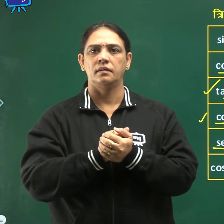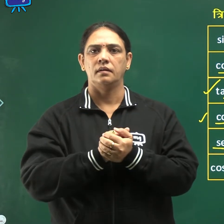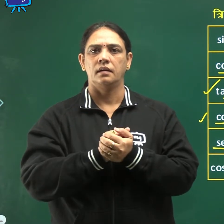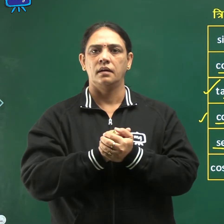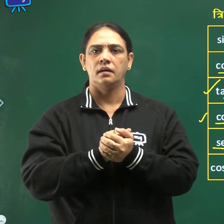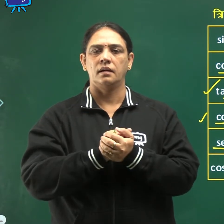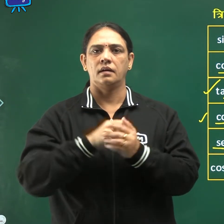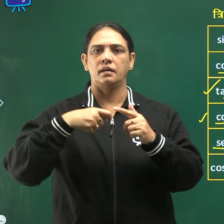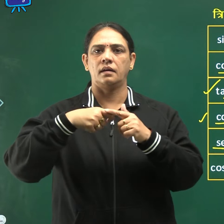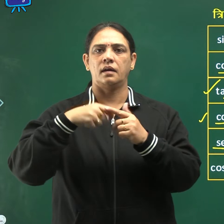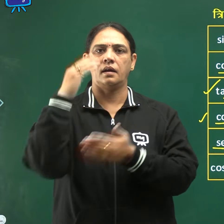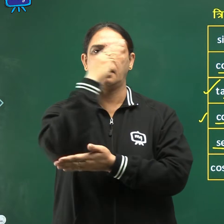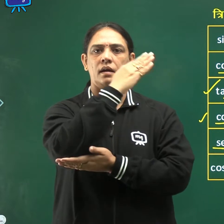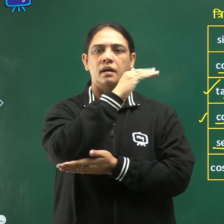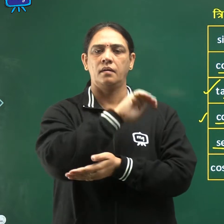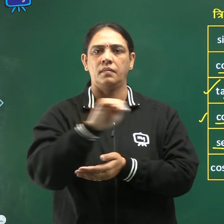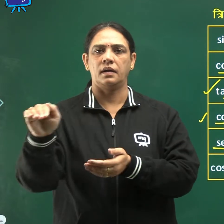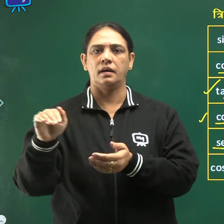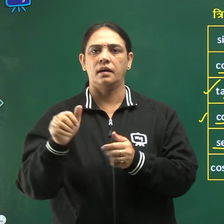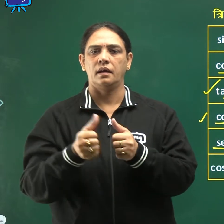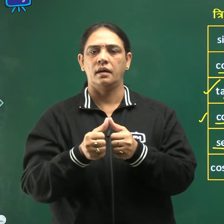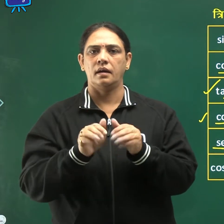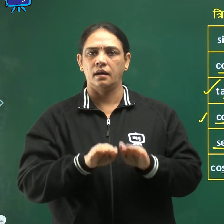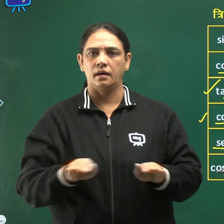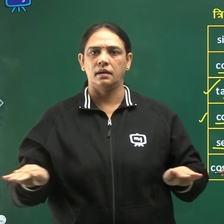कर्ण बटे आधार,